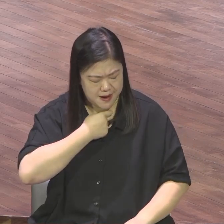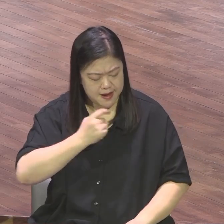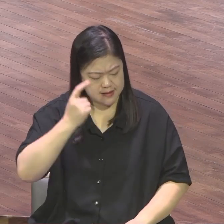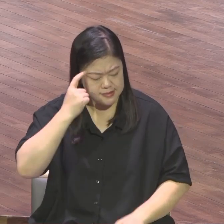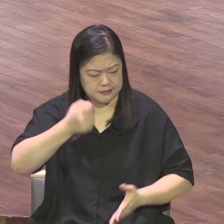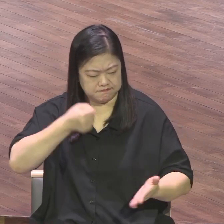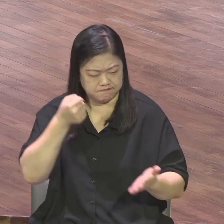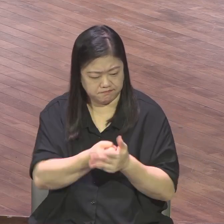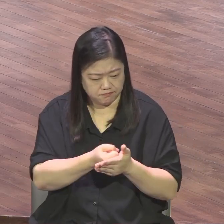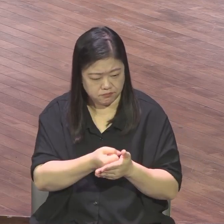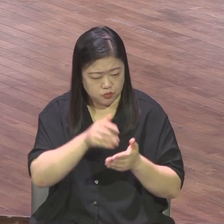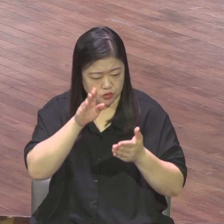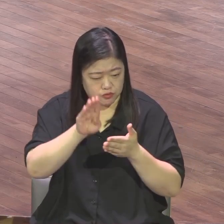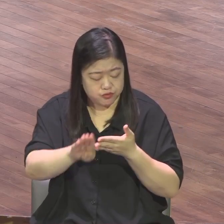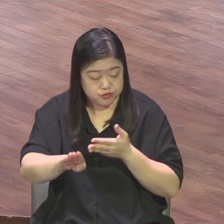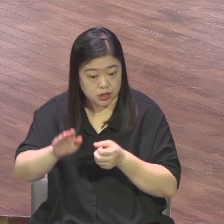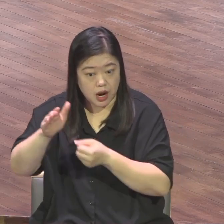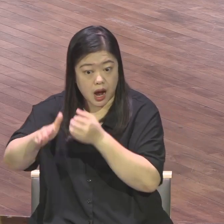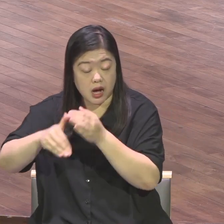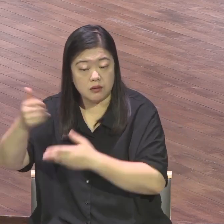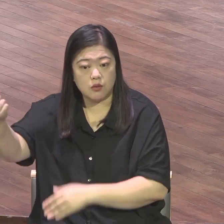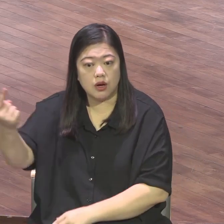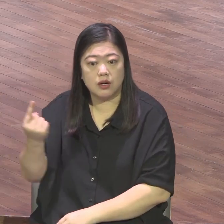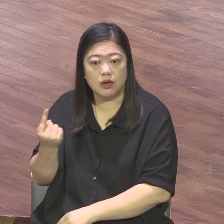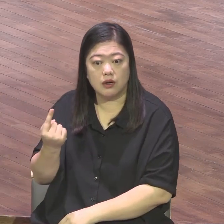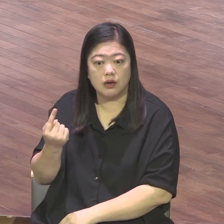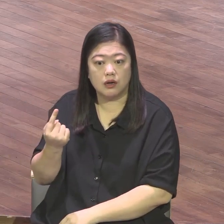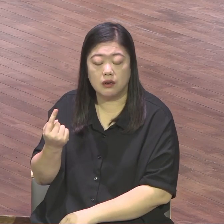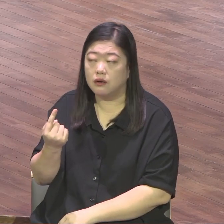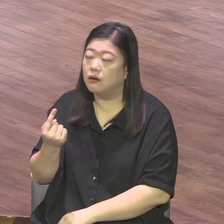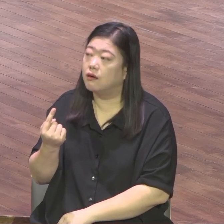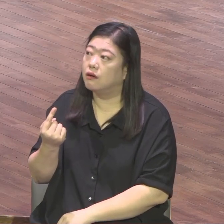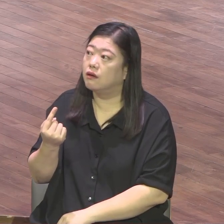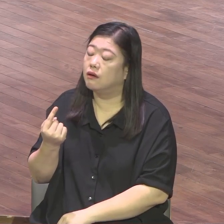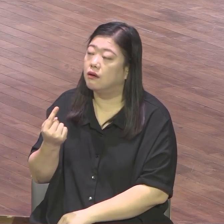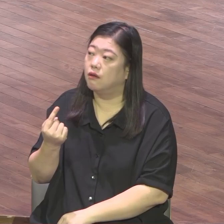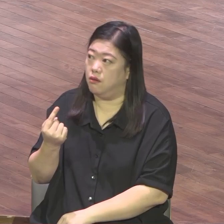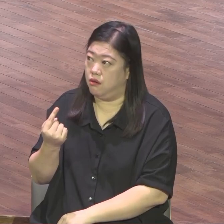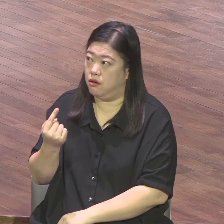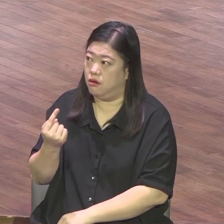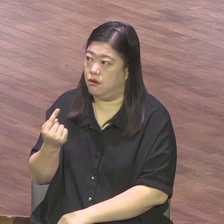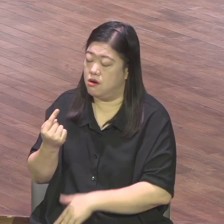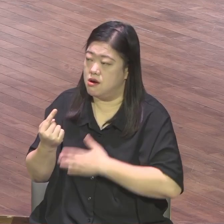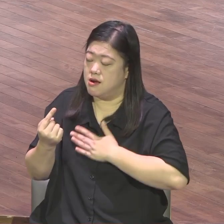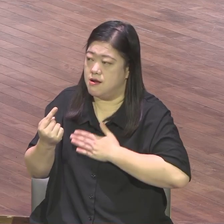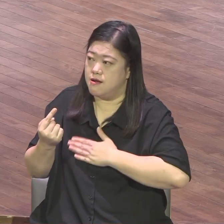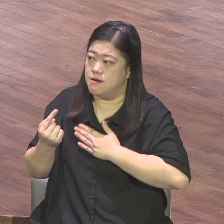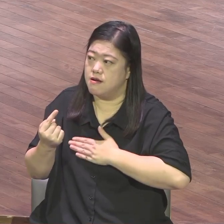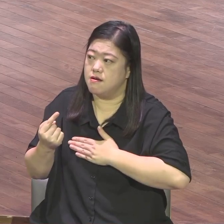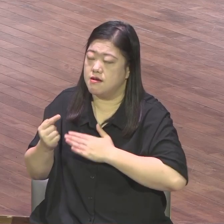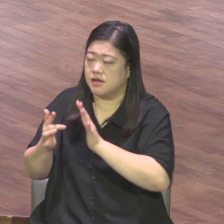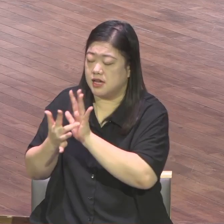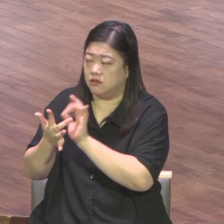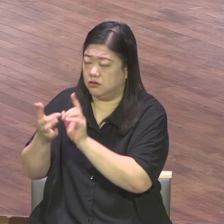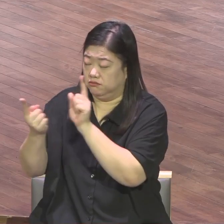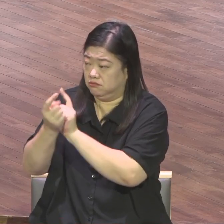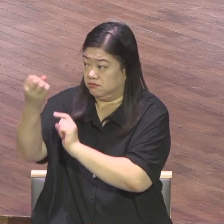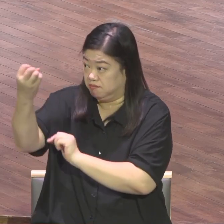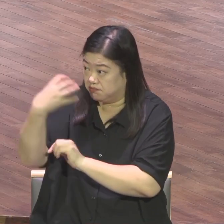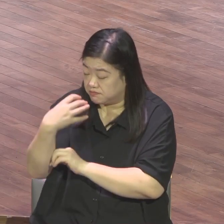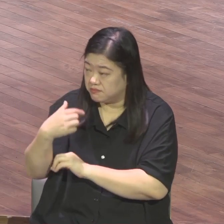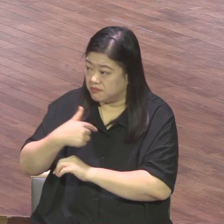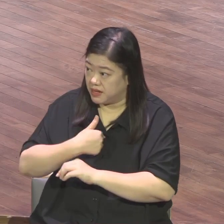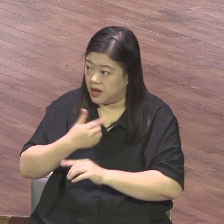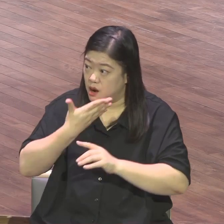했어요. 바울은 이런 언약적 비전을 바탕으로 드림 꿈을 꿨어요. 바로 구체적인 계획을 세웠습니다. 그것이